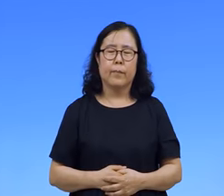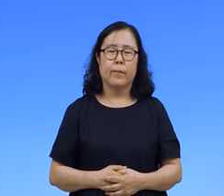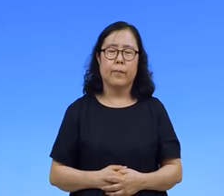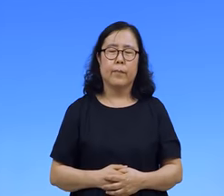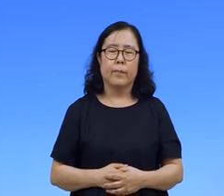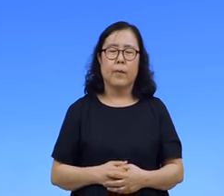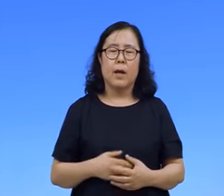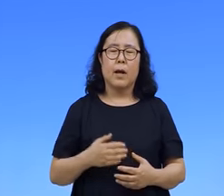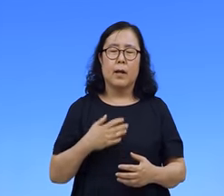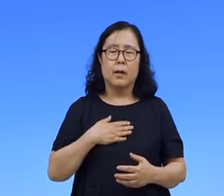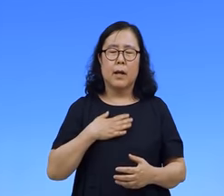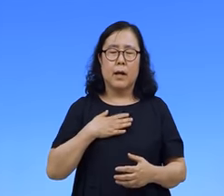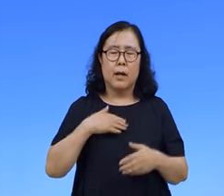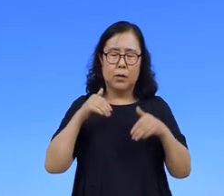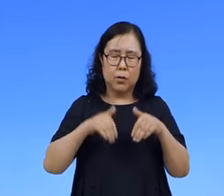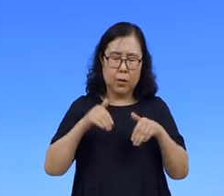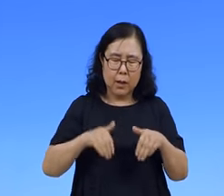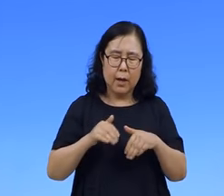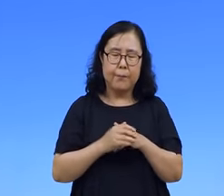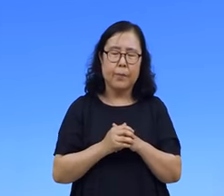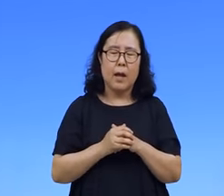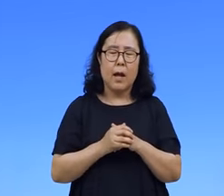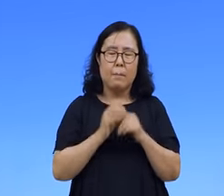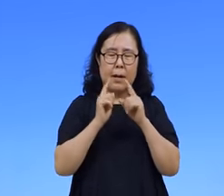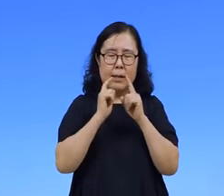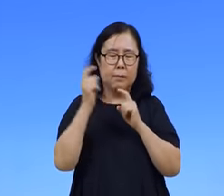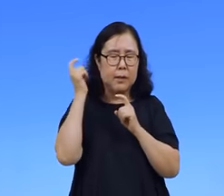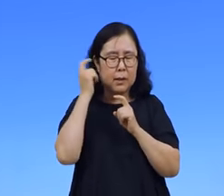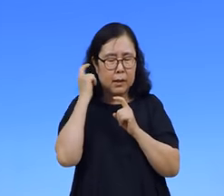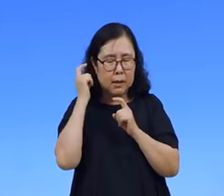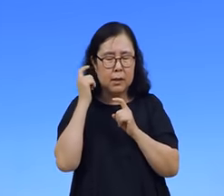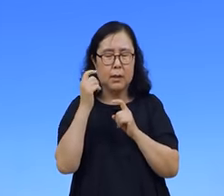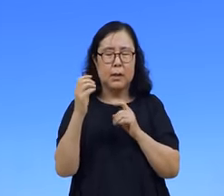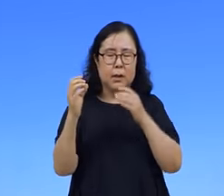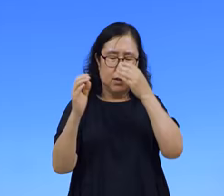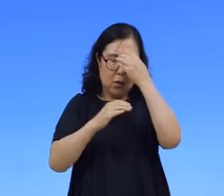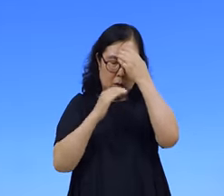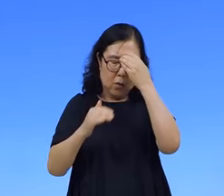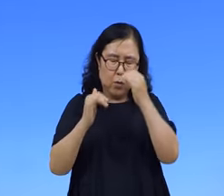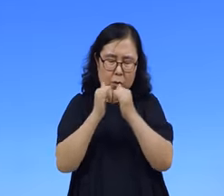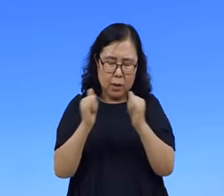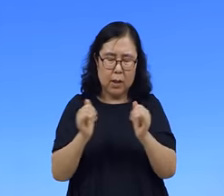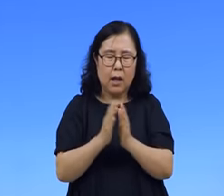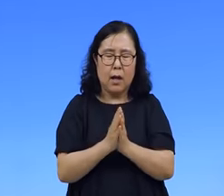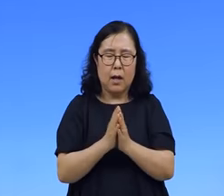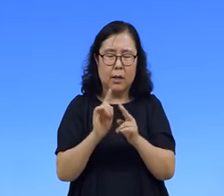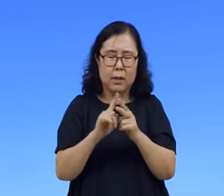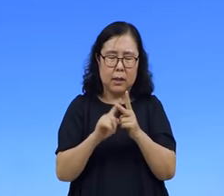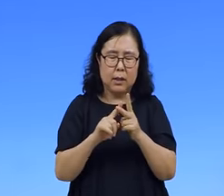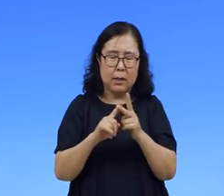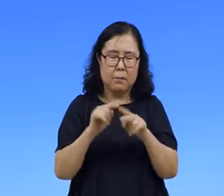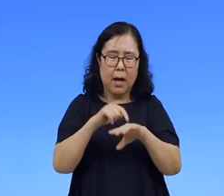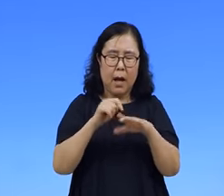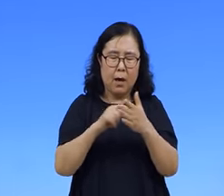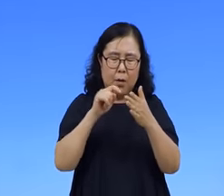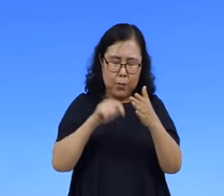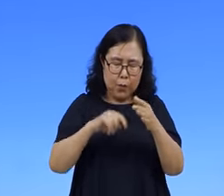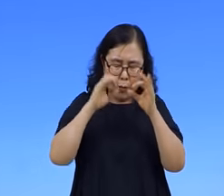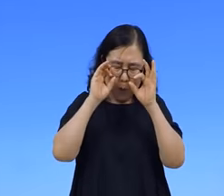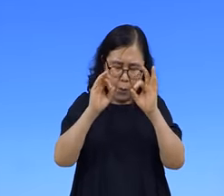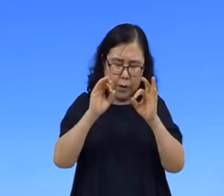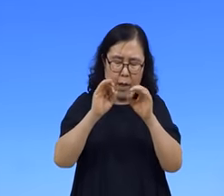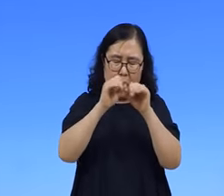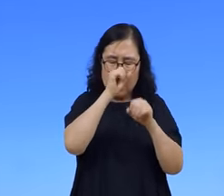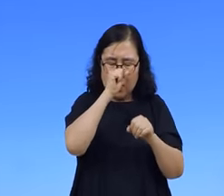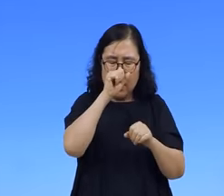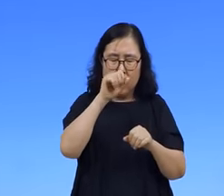단에 서서 말씀을 전하는 종이나 앉아 말씀을 듣는 성도님들이나 내면을 들여다볼 때